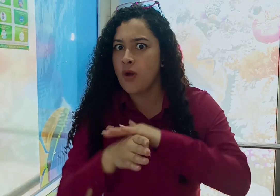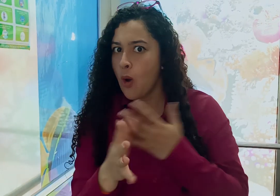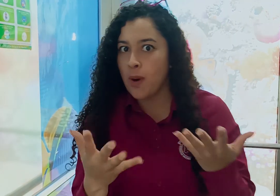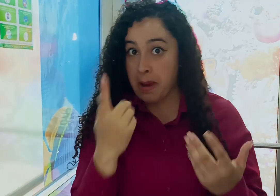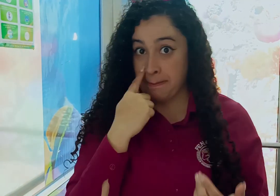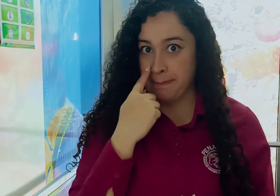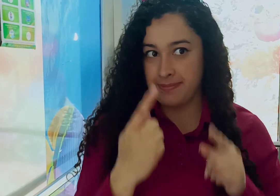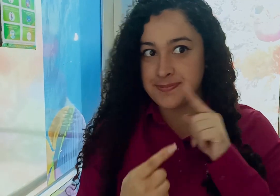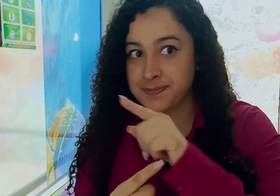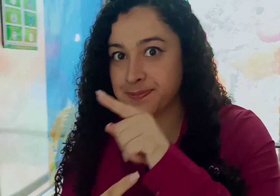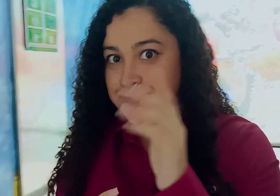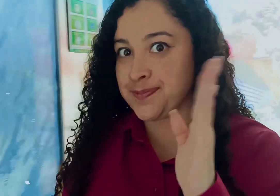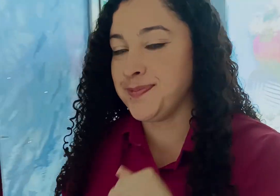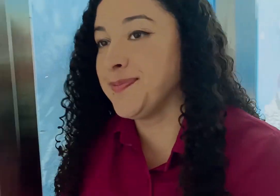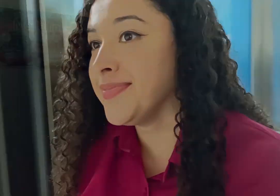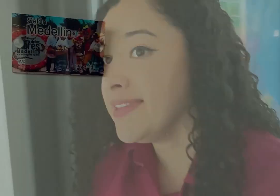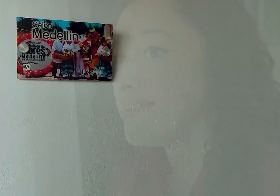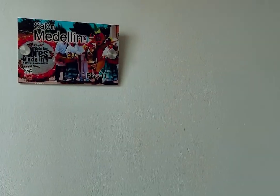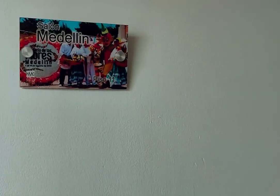miremos dónde será el lugar